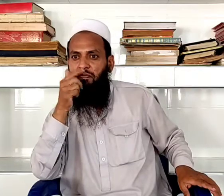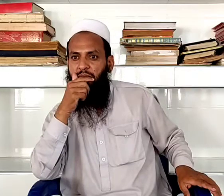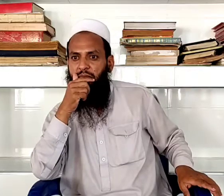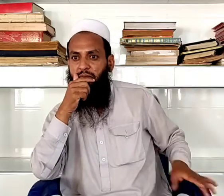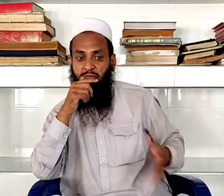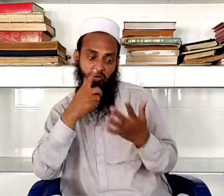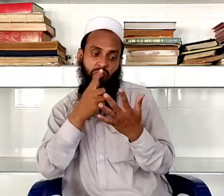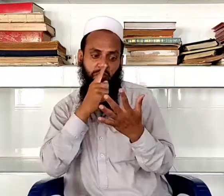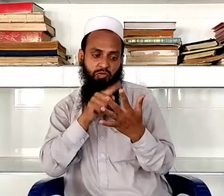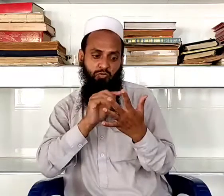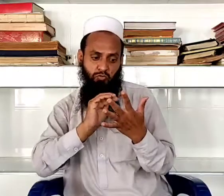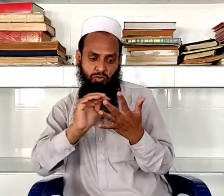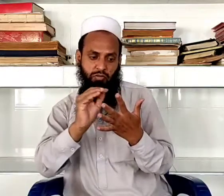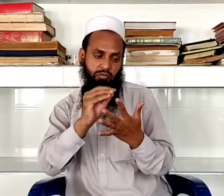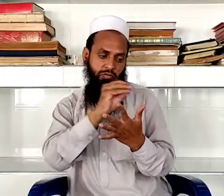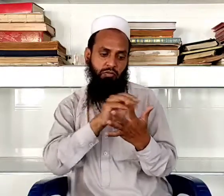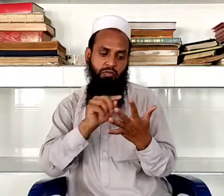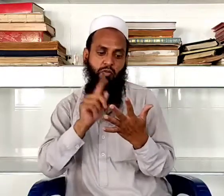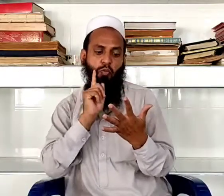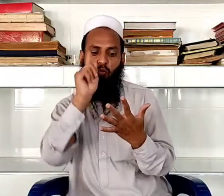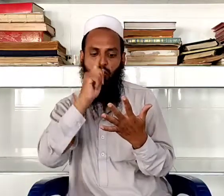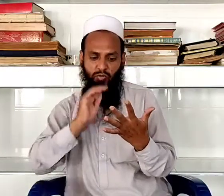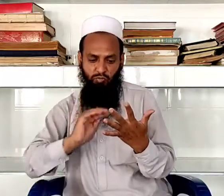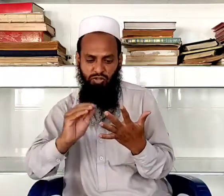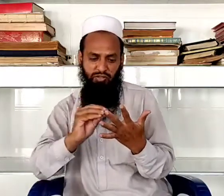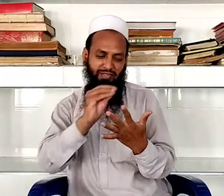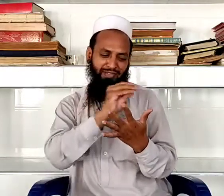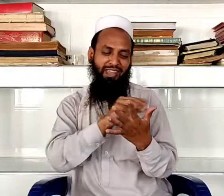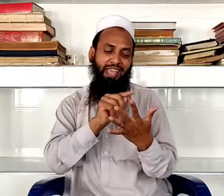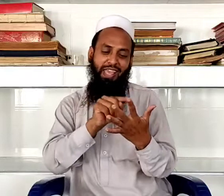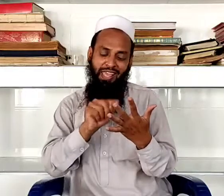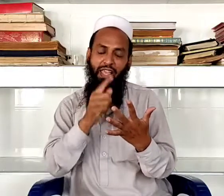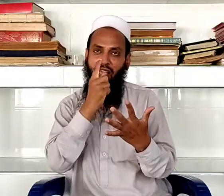याद करवा लिया मेरा याद रखण वालियां बातां कि जनाबे सैयदना